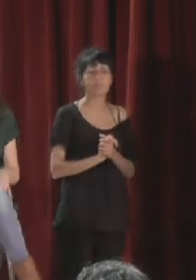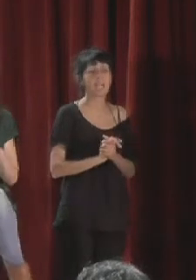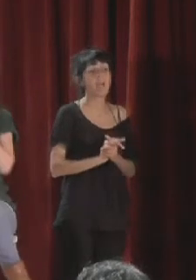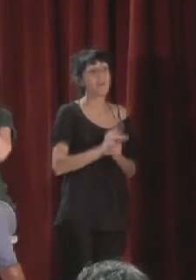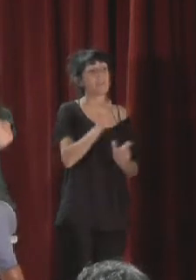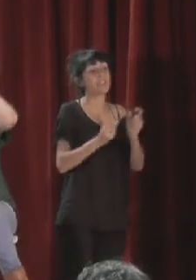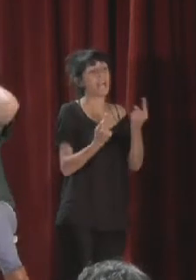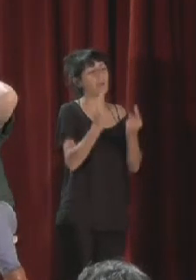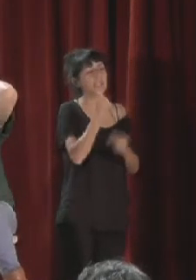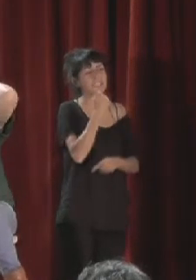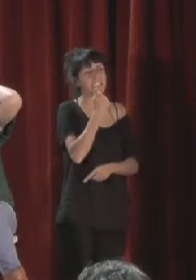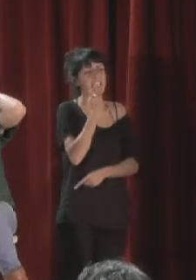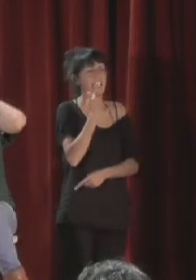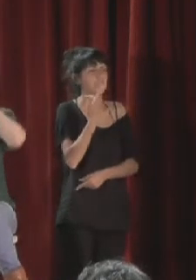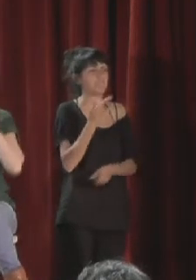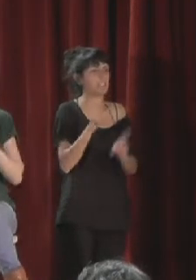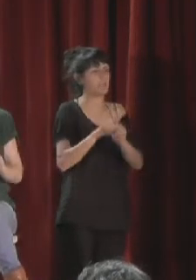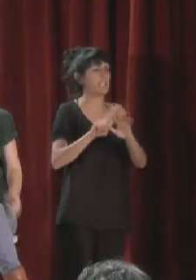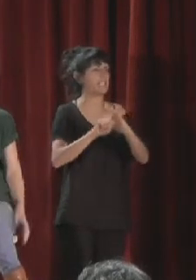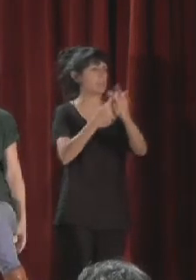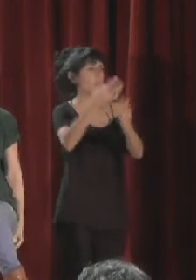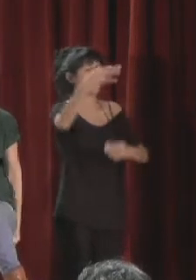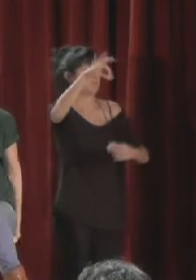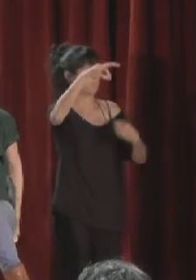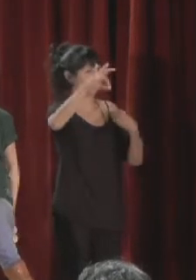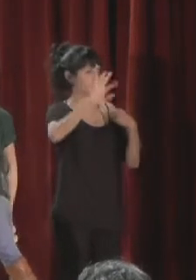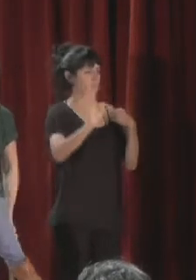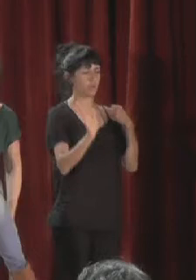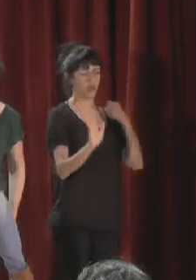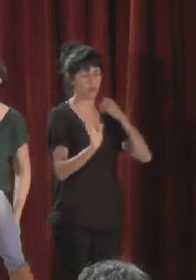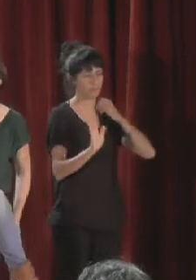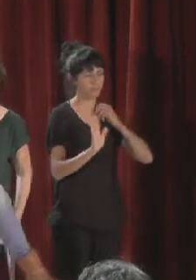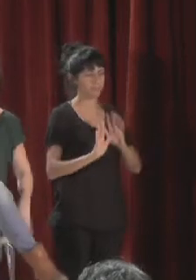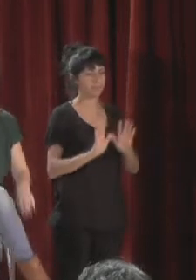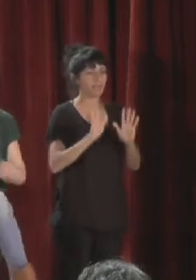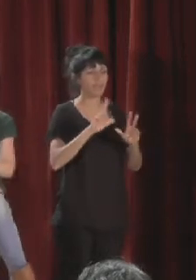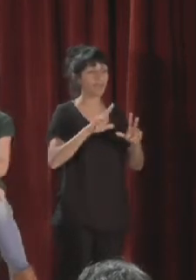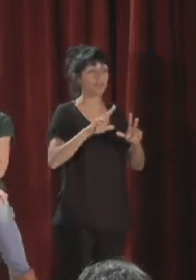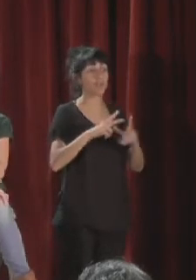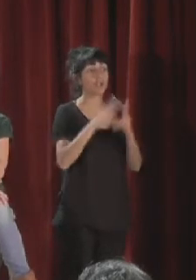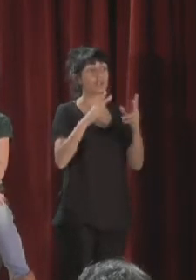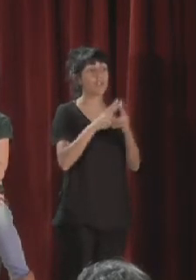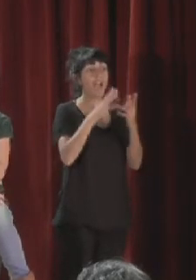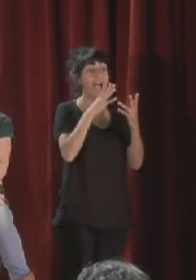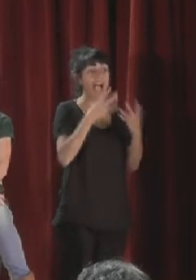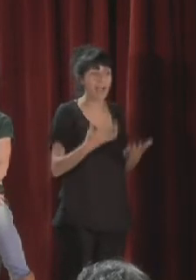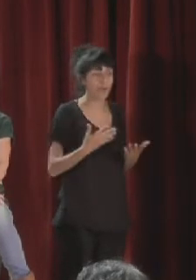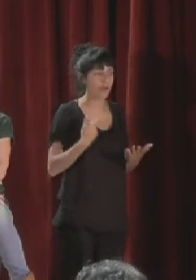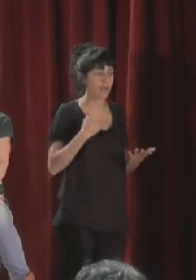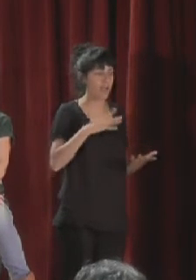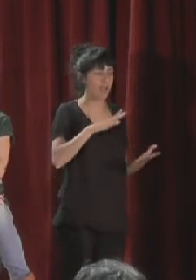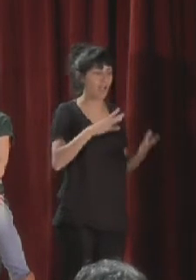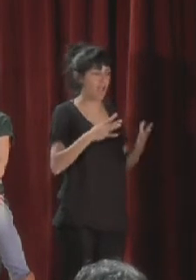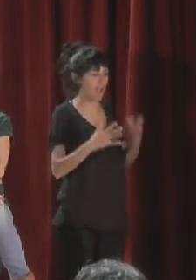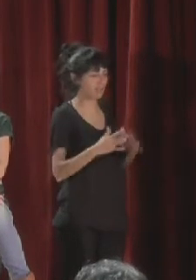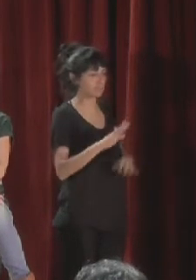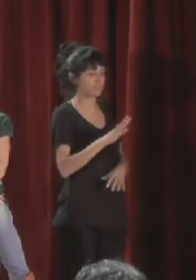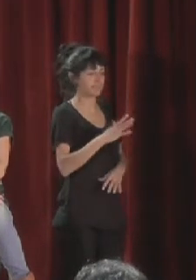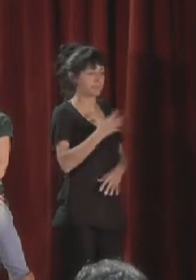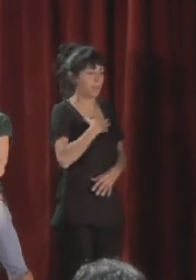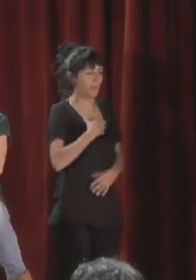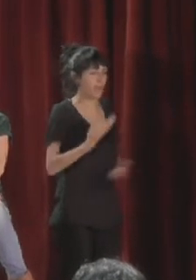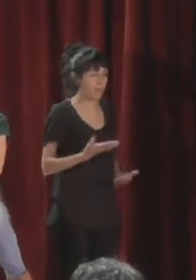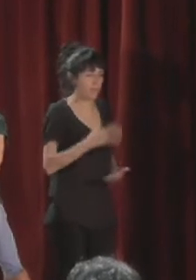aillados. Esta sociedade está a chegar a un punto de non retorno que cada día se revolve máis